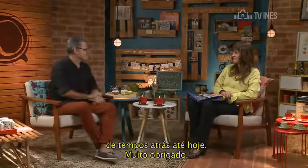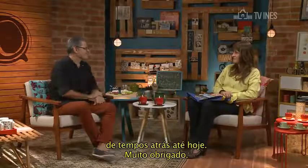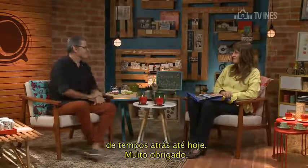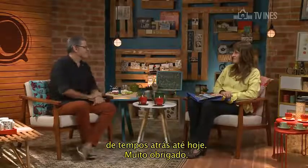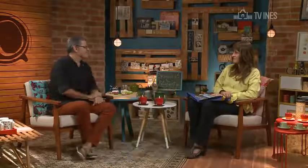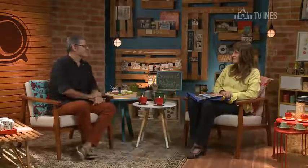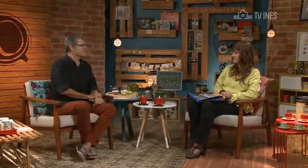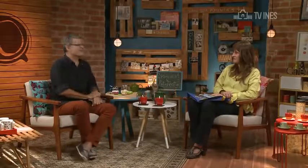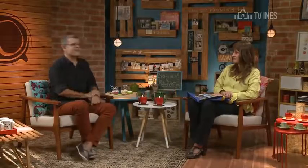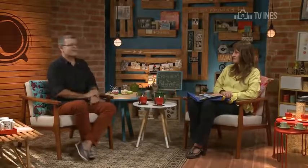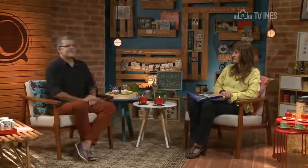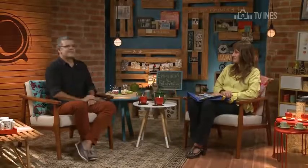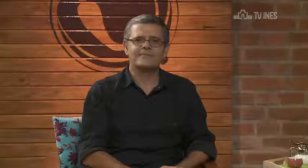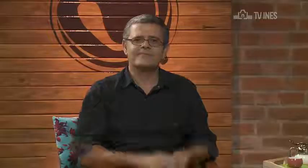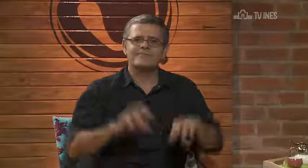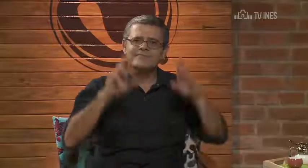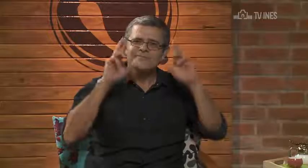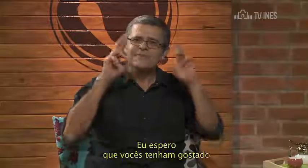Muito obrigado.